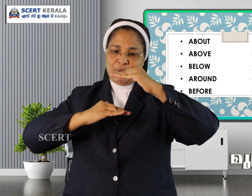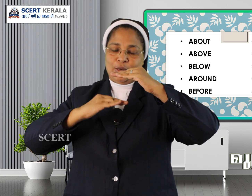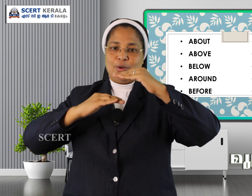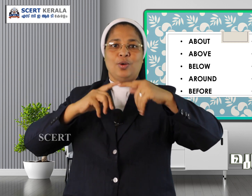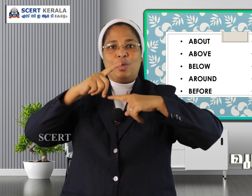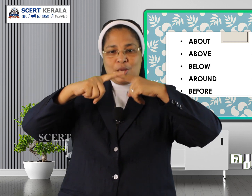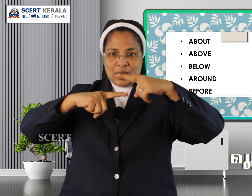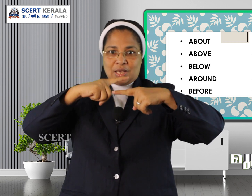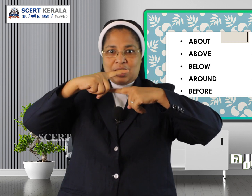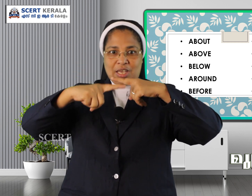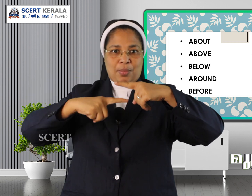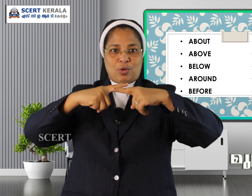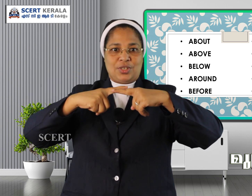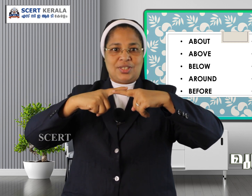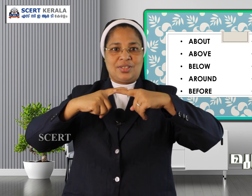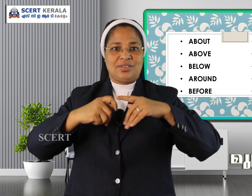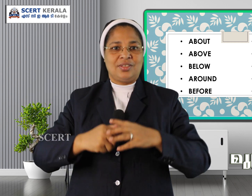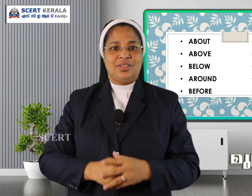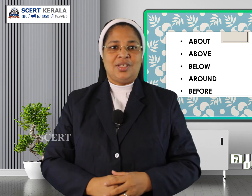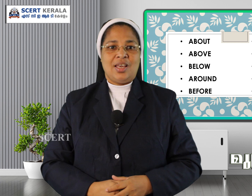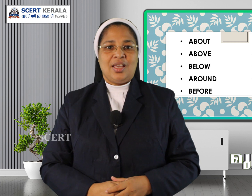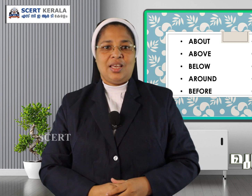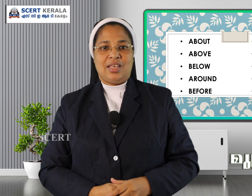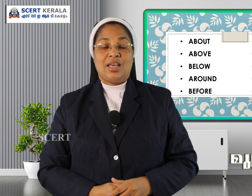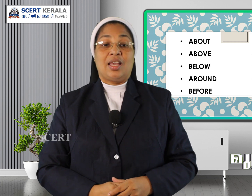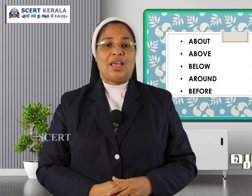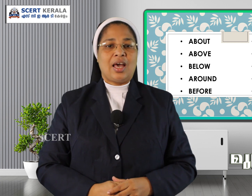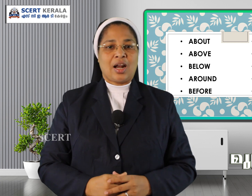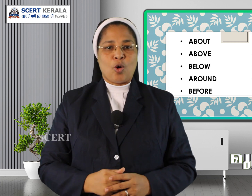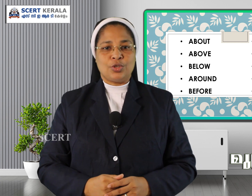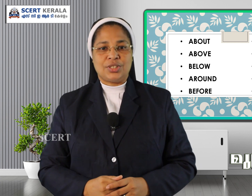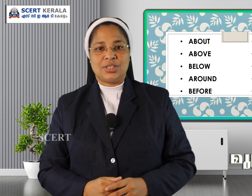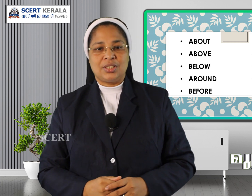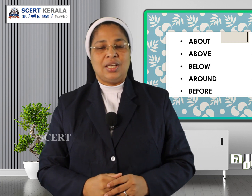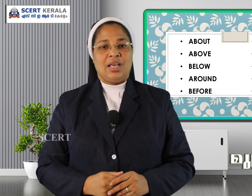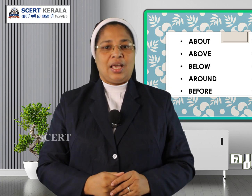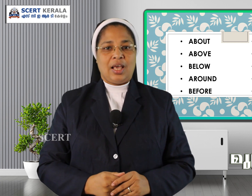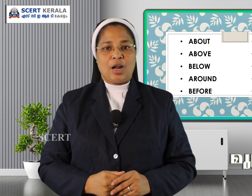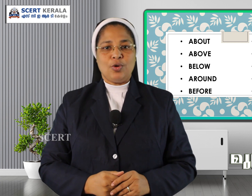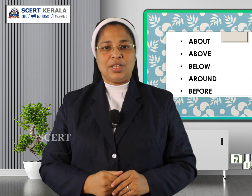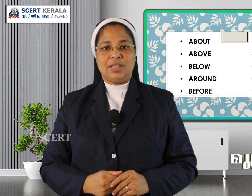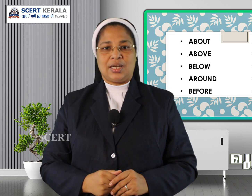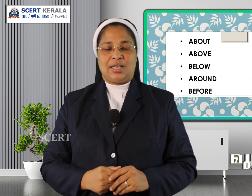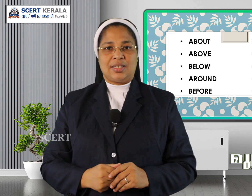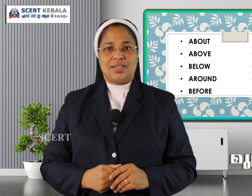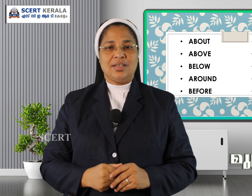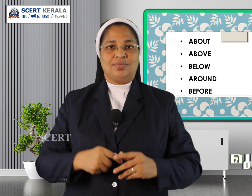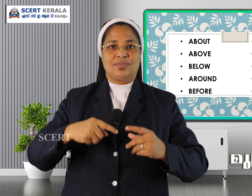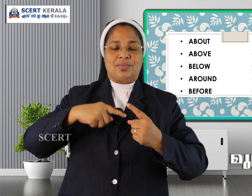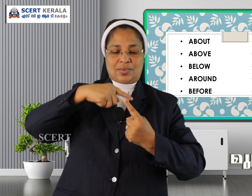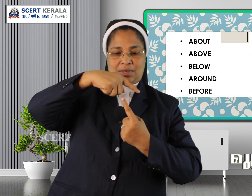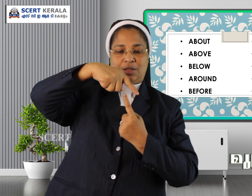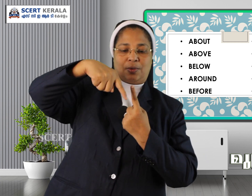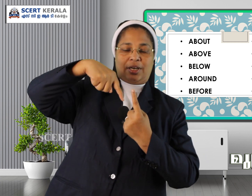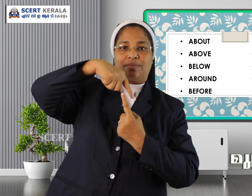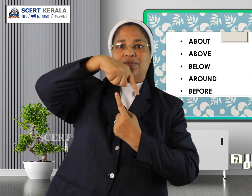ബിലോ, എബൌട്ട്. ഇനി എറൗണ്ട്, എറൗണ്ട് എന്ന് കാണിക്കുന്നത്